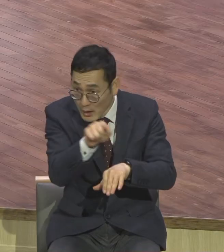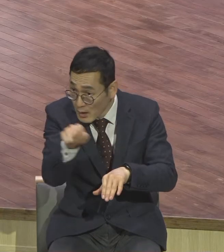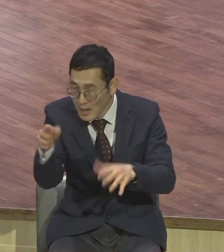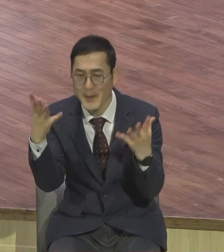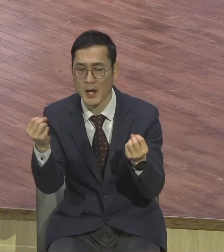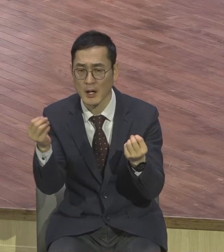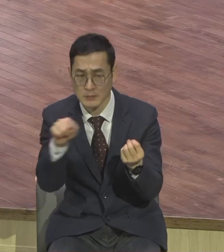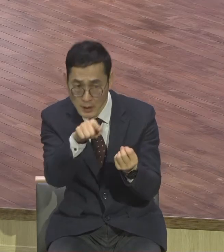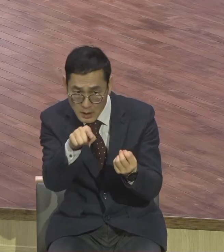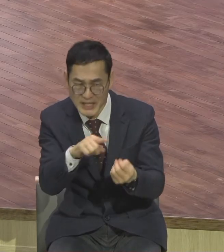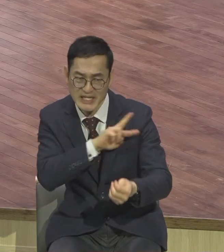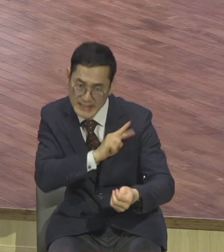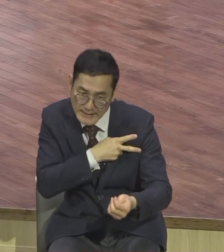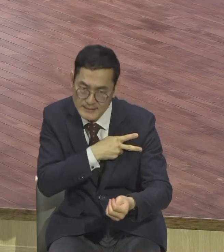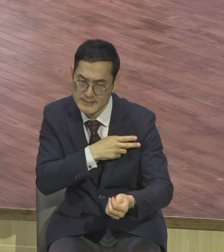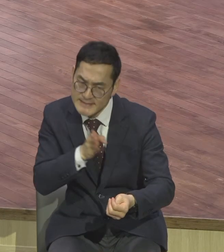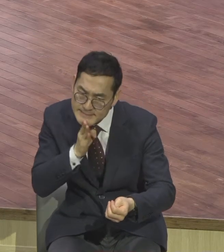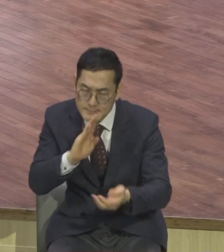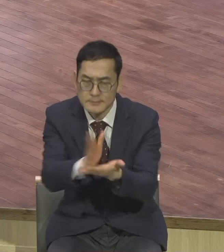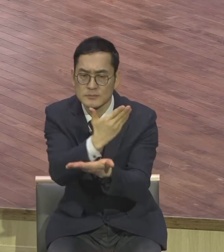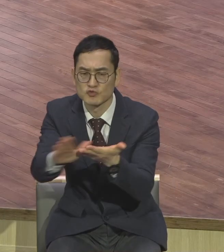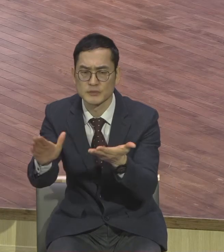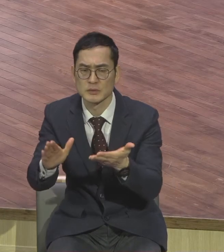전능하신 하나님교의